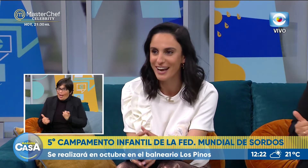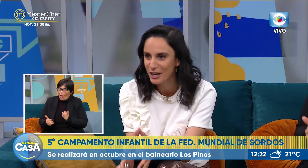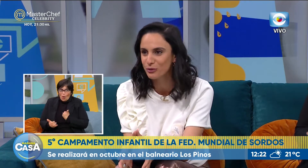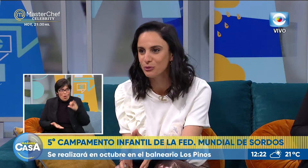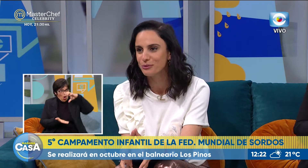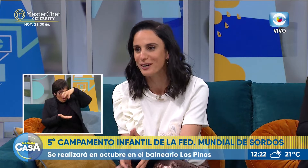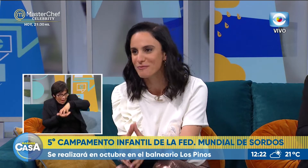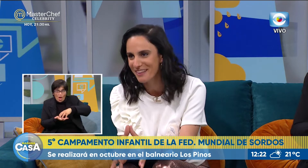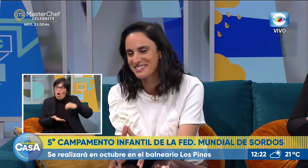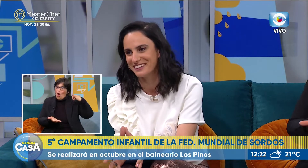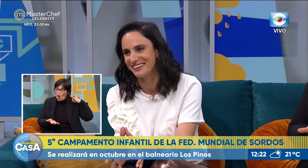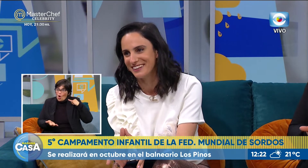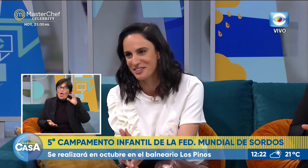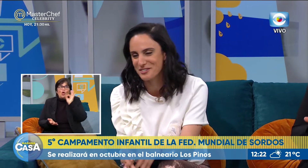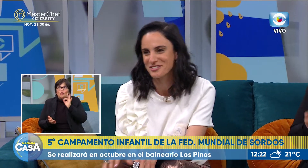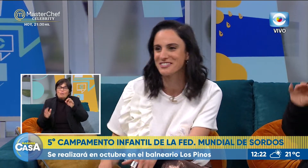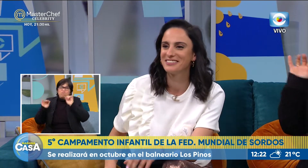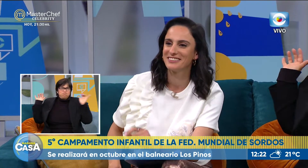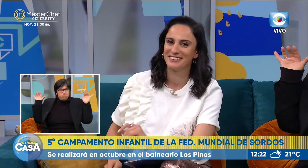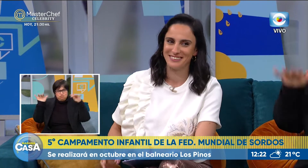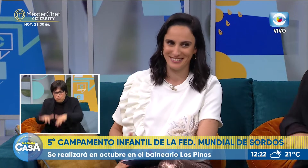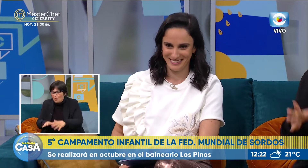Colonia, en octubre, con más de 70 niños.